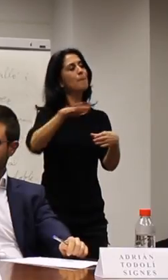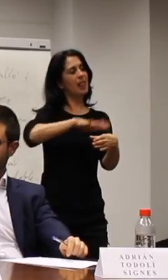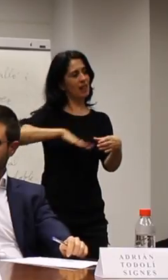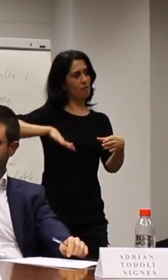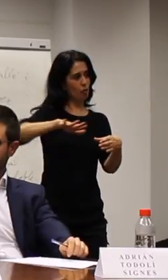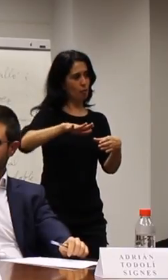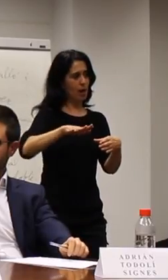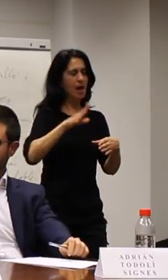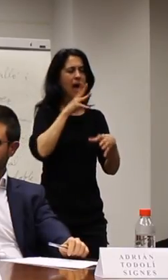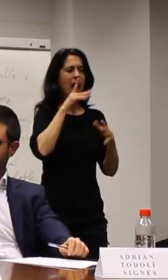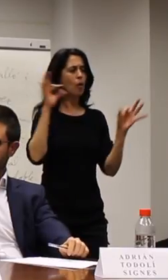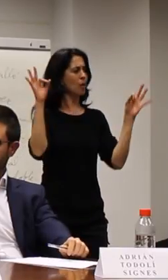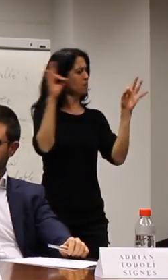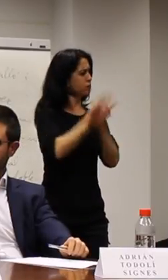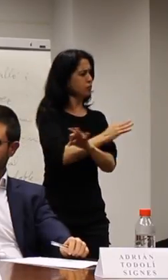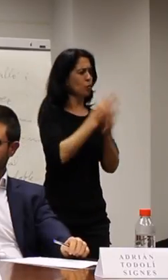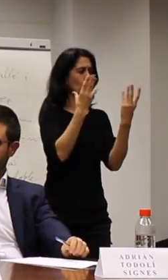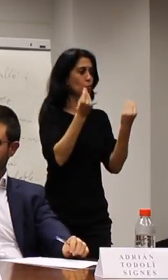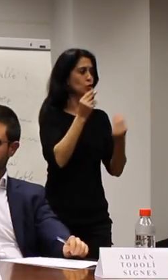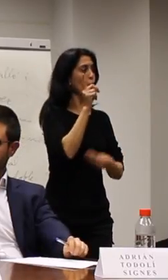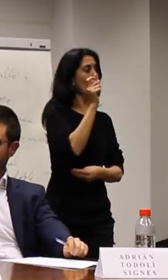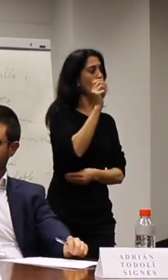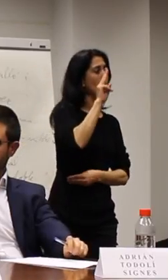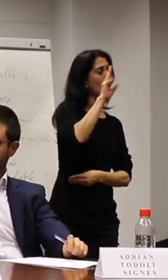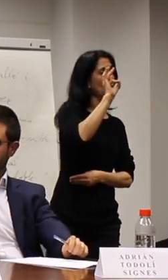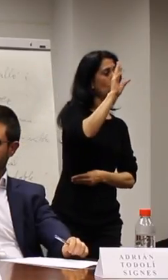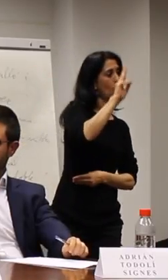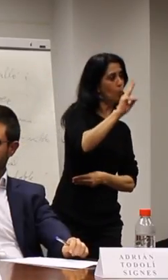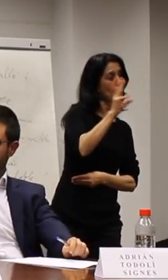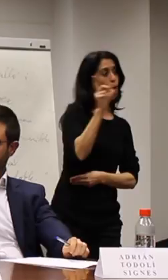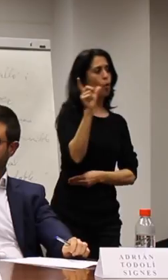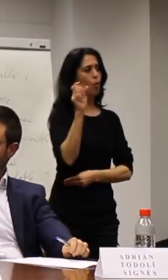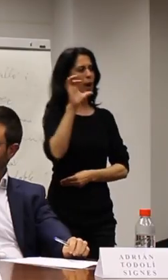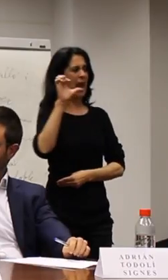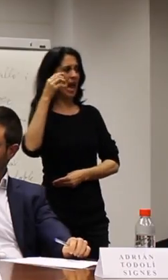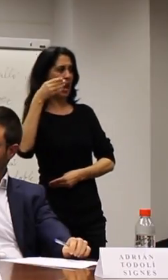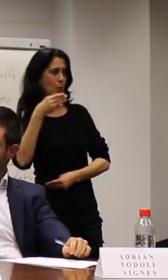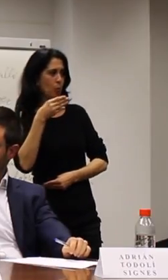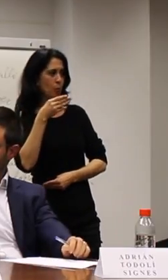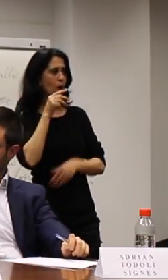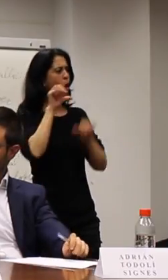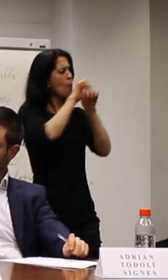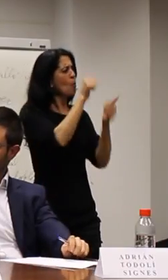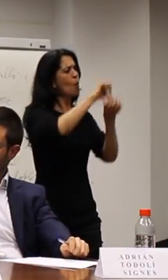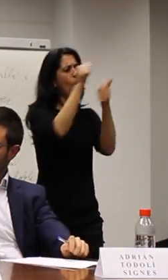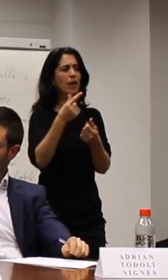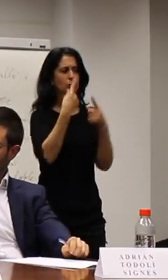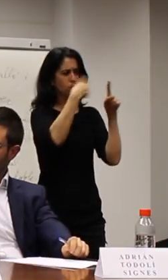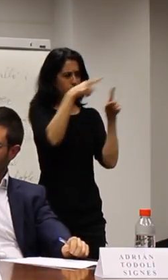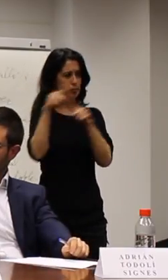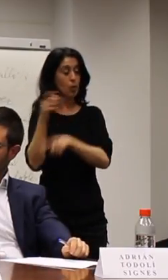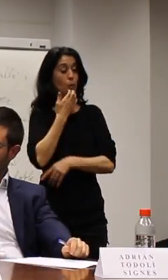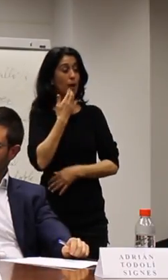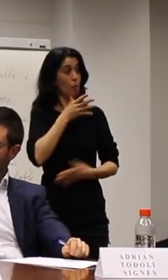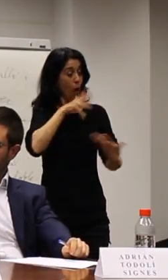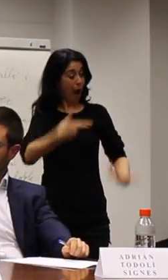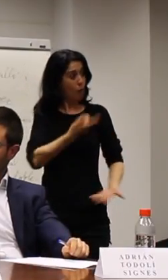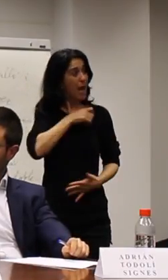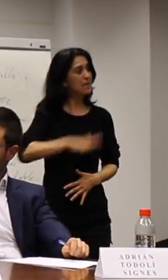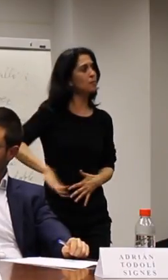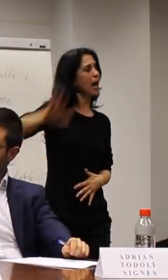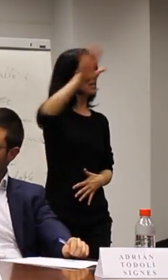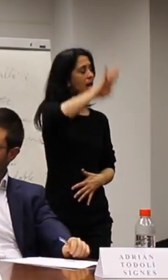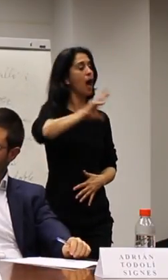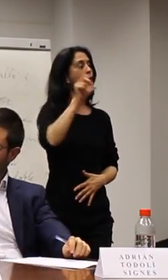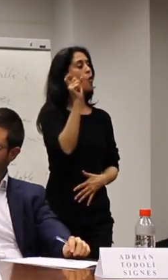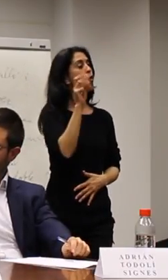Uber Pop y UberX, es decir, son dos modelos, Uber tiene muchos modelos. Ahora mismo en España Uber Pop está cerrado cautelarmente por un